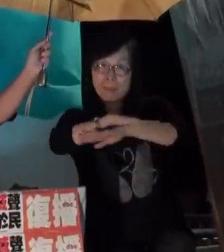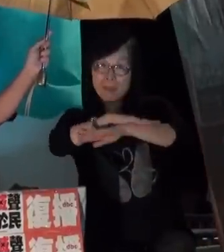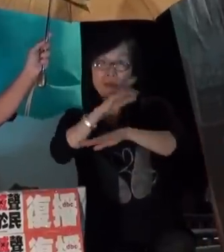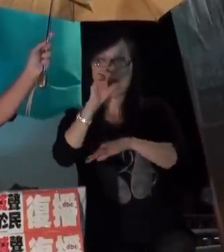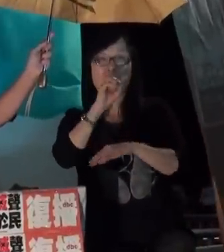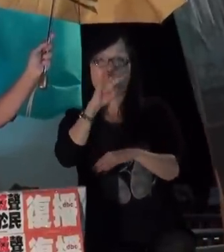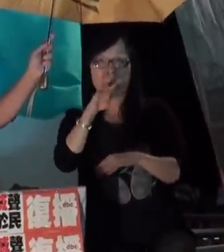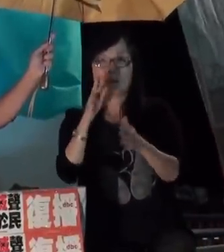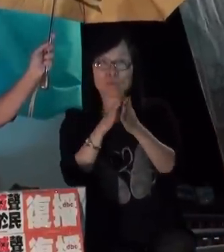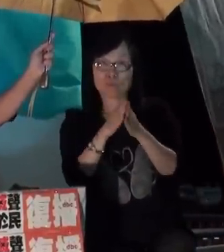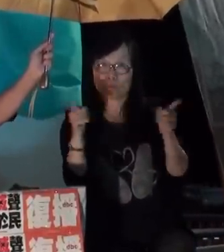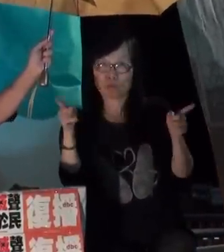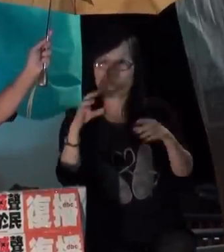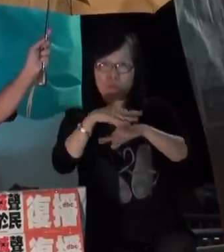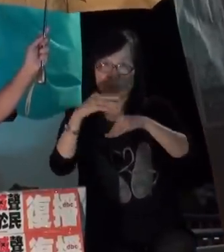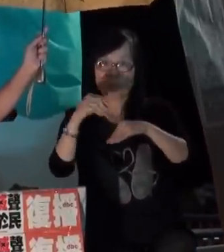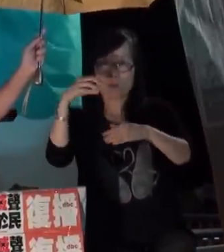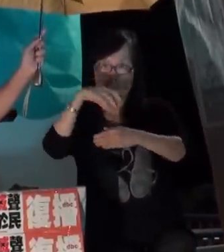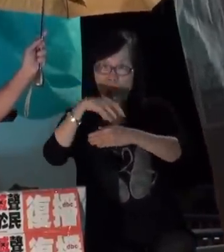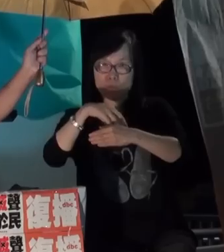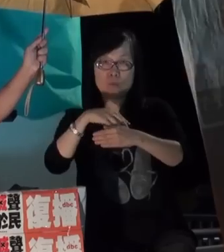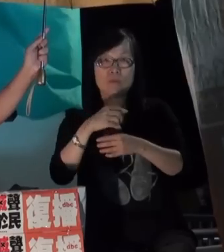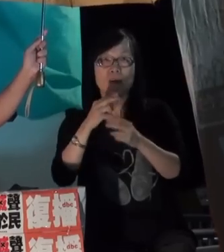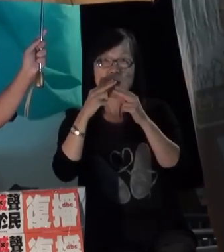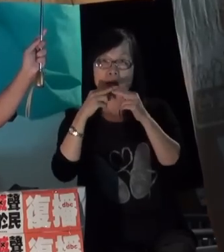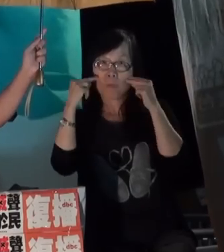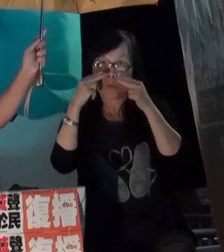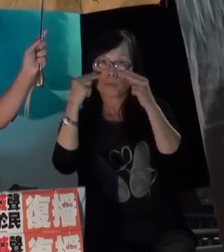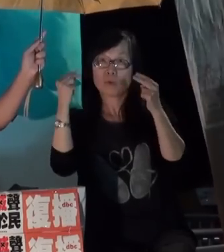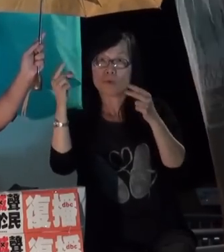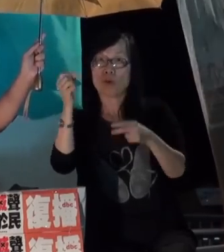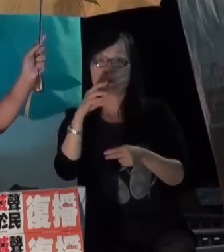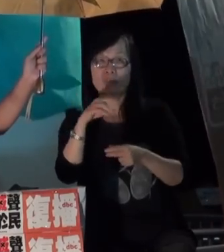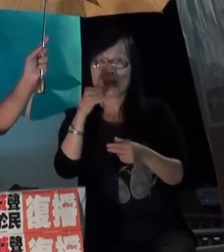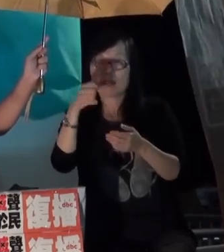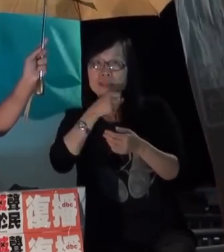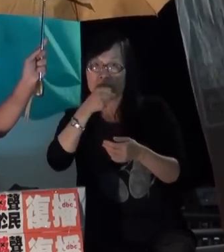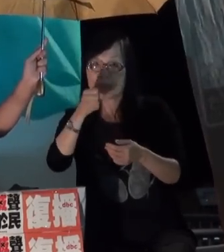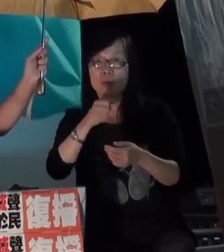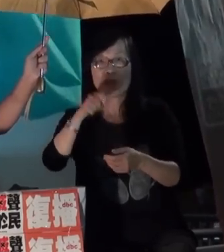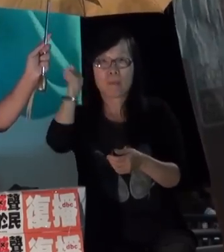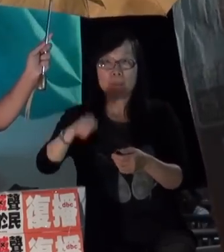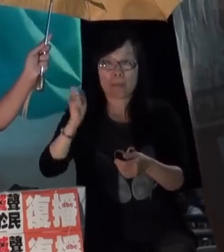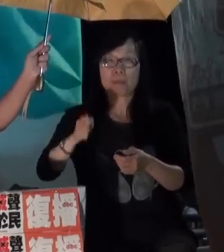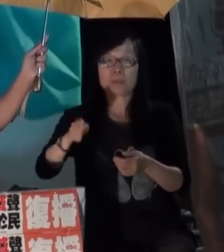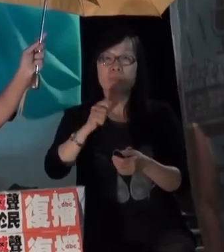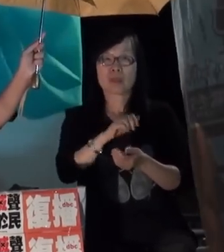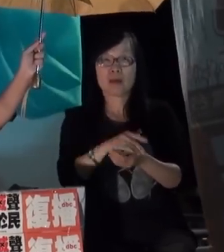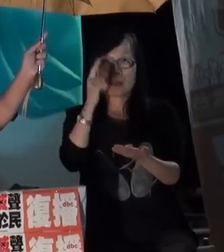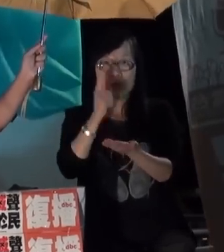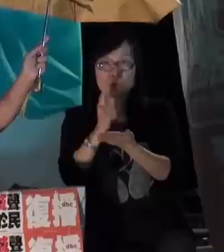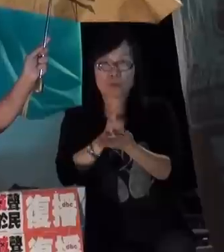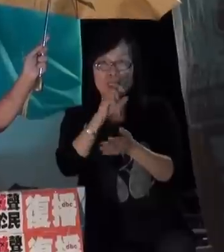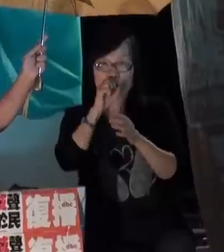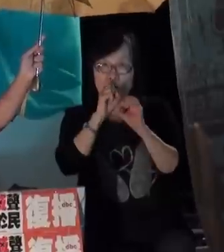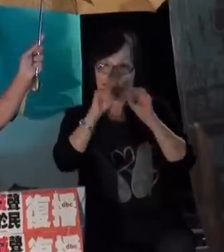緊嘢啦，長毛講得好多嘢嘅時候咧，裏邊咧胡蘇貞同陳家強叫緊去記者會嘅，就駁緊麥嘅。咁我有個重要事項